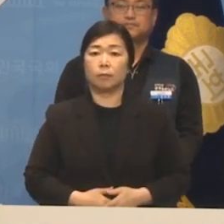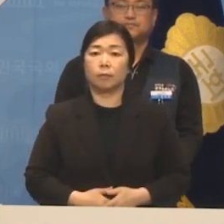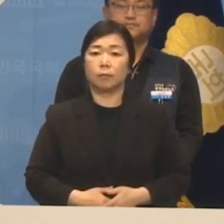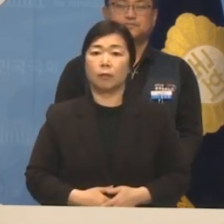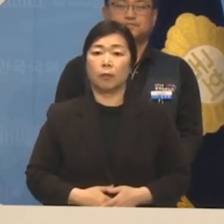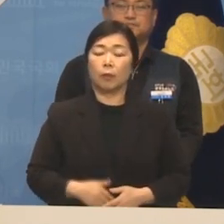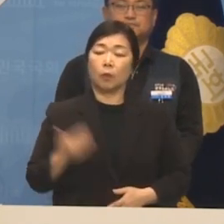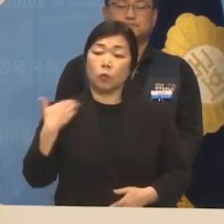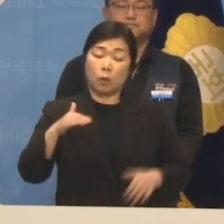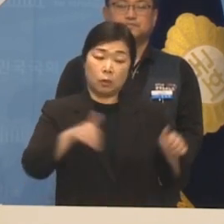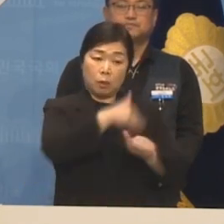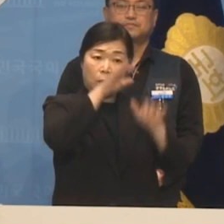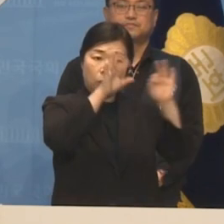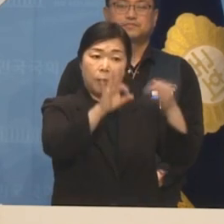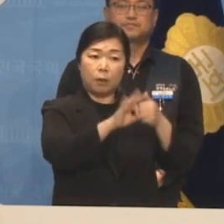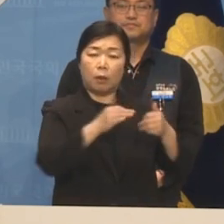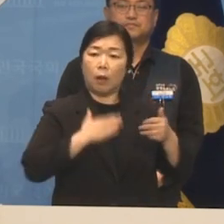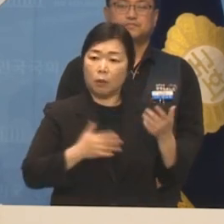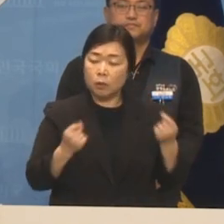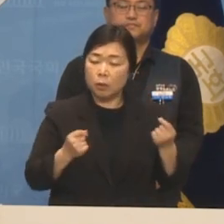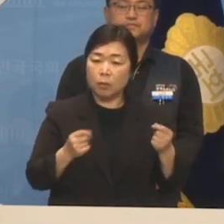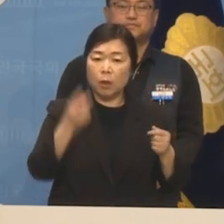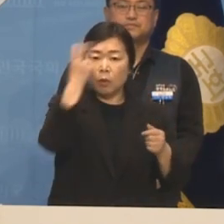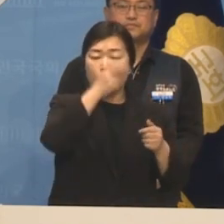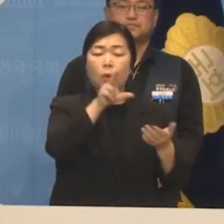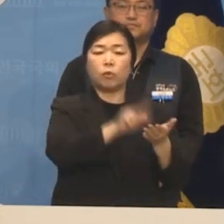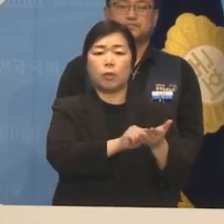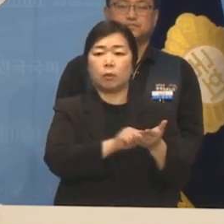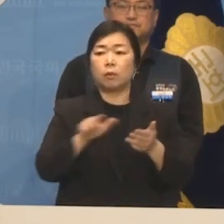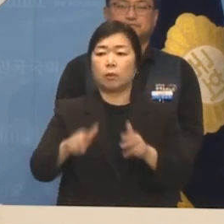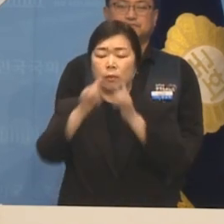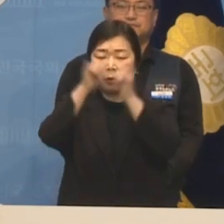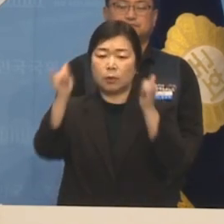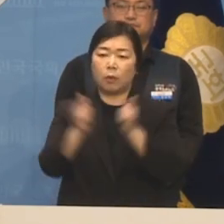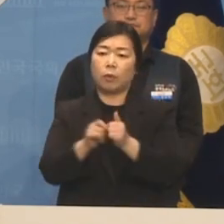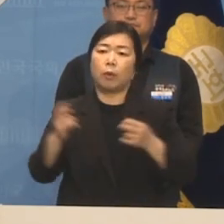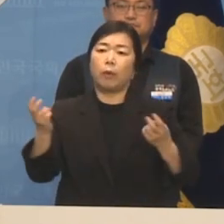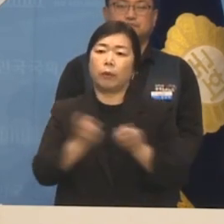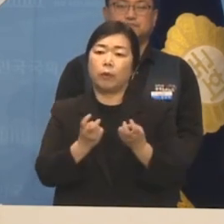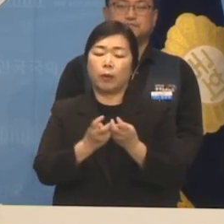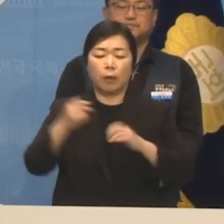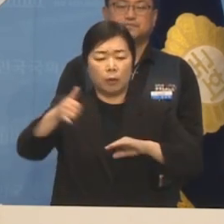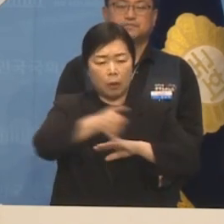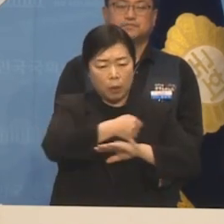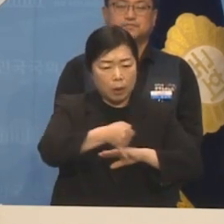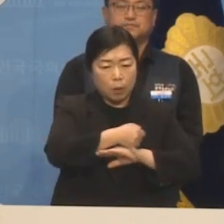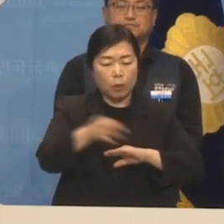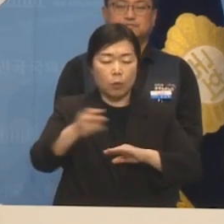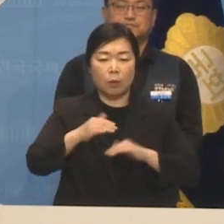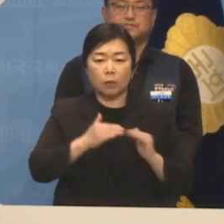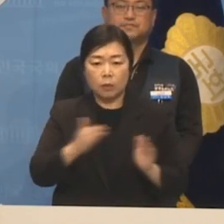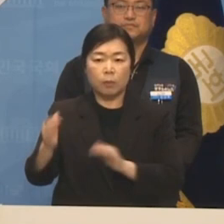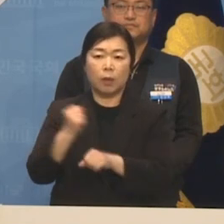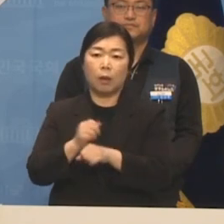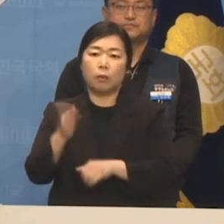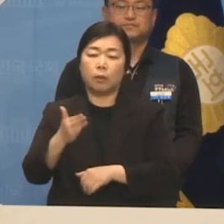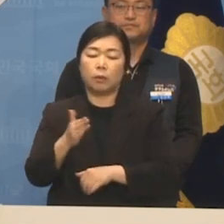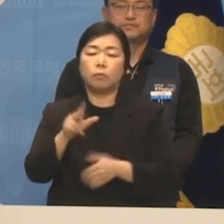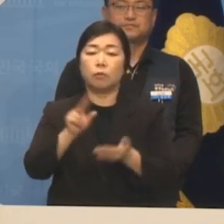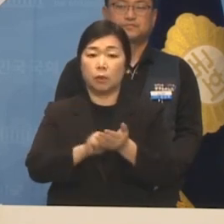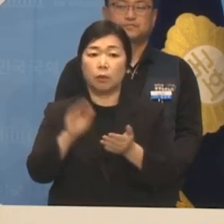최근의 상황들만 봐도 알 수 있듯이 돌봄 문제는 우리 사회를 어떻게 설계하고 대비해야 할지에 대한